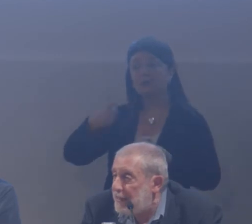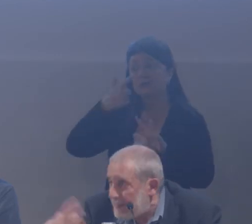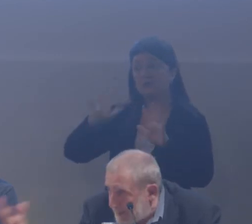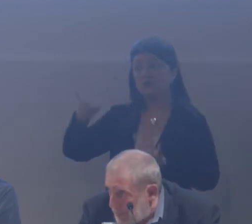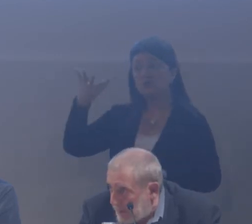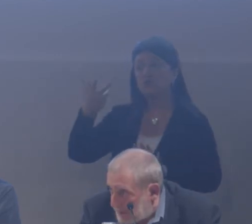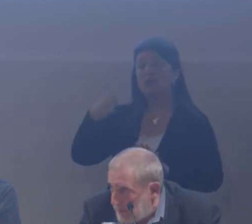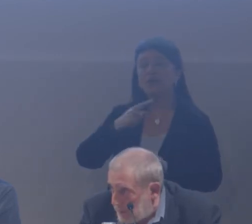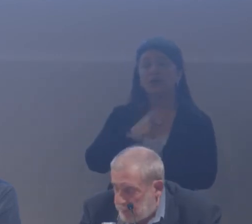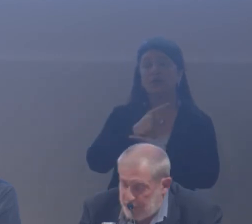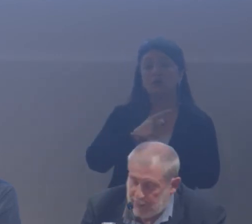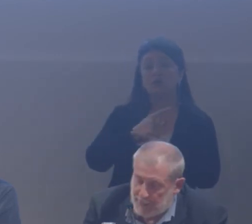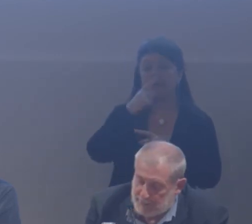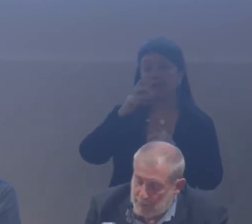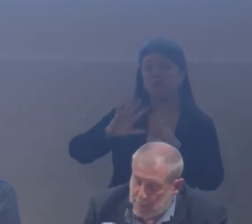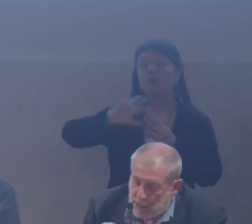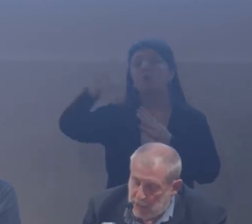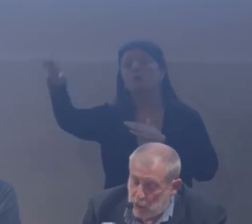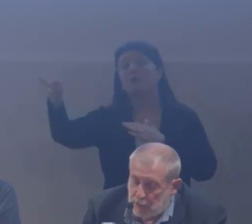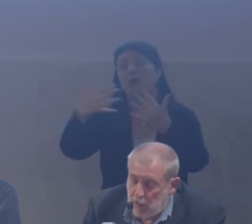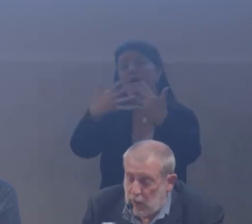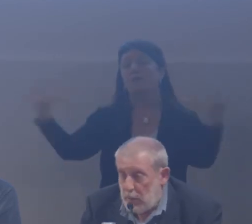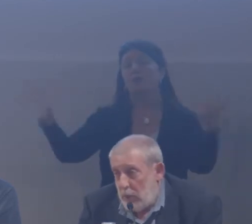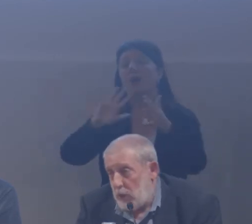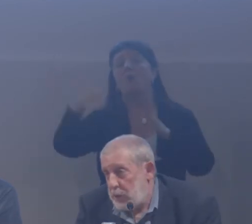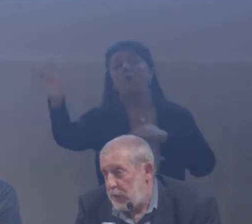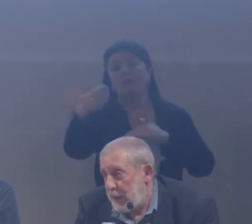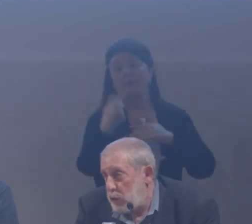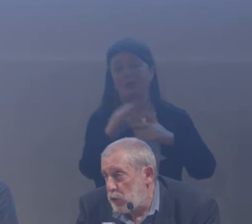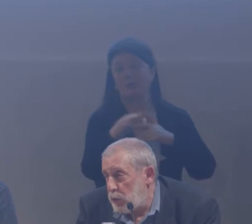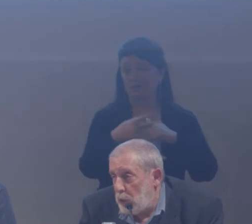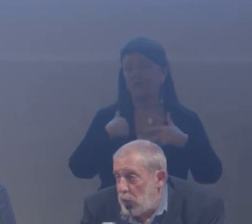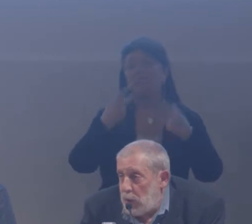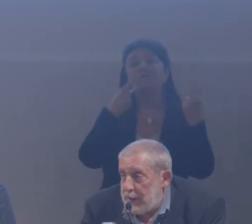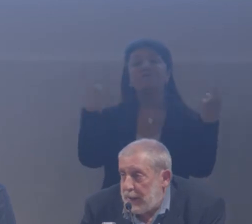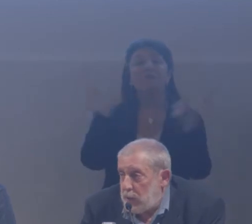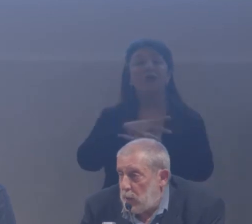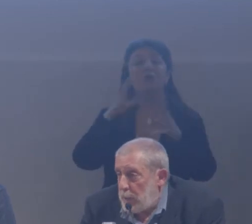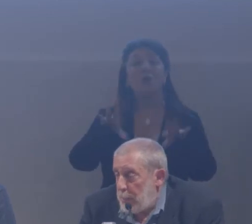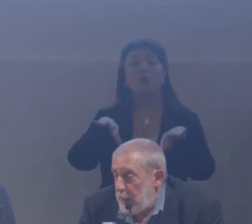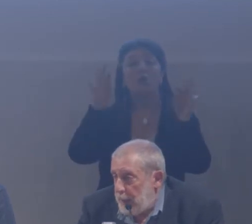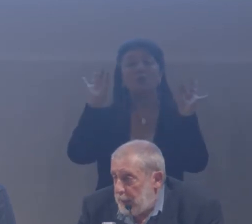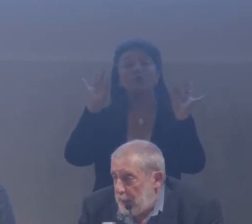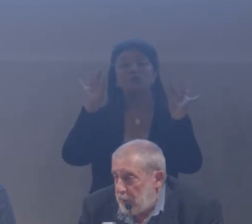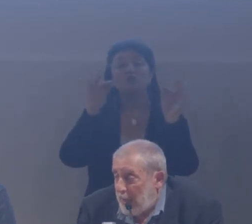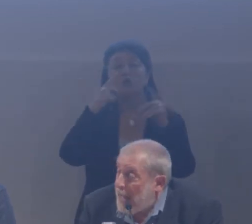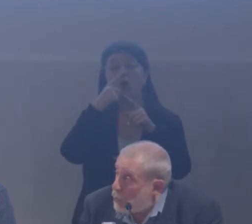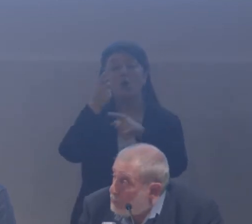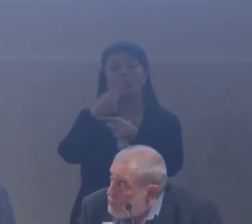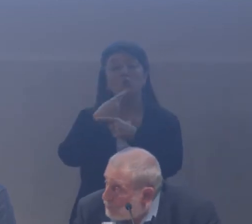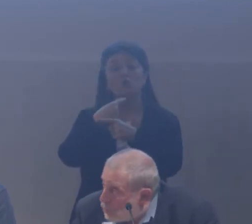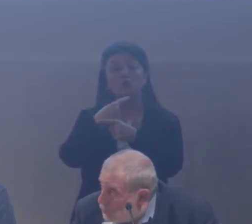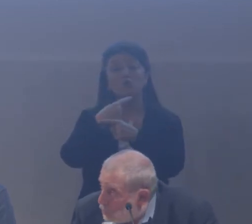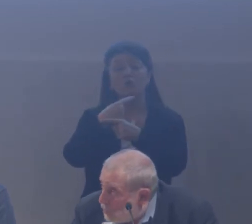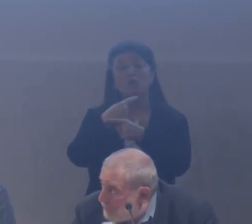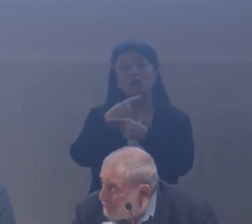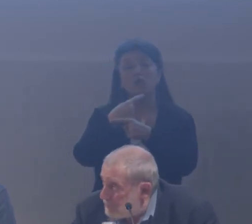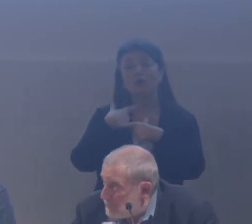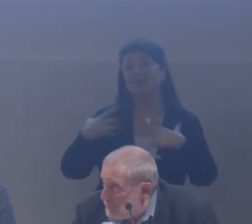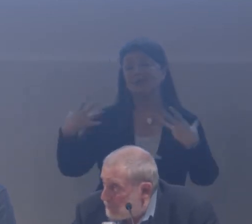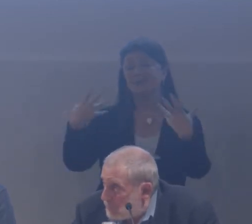stare dall'altra parte della barricata. Io comincerei subito dando la parola. Ah, con